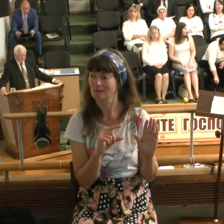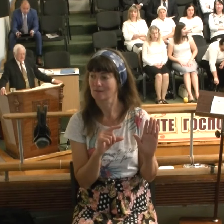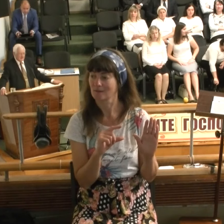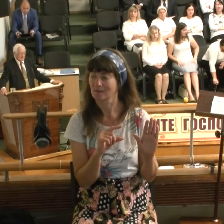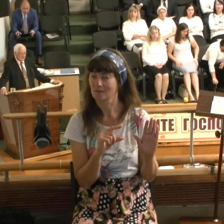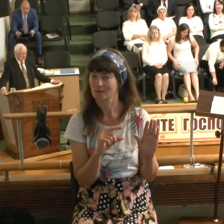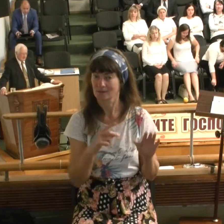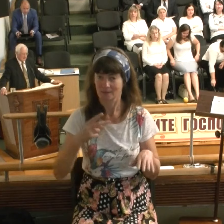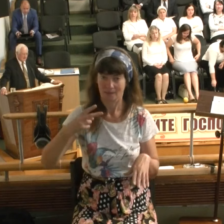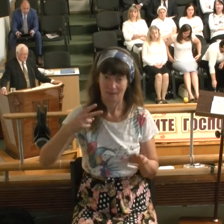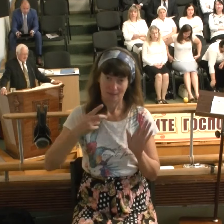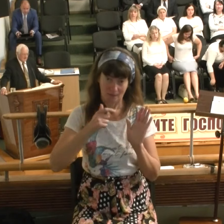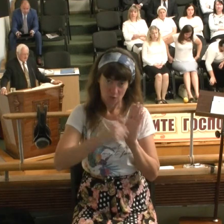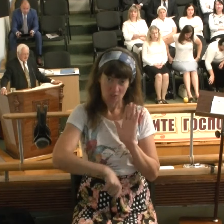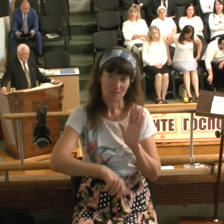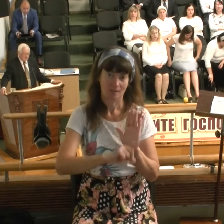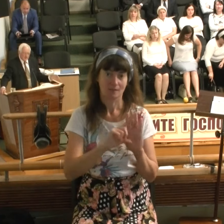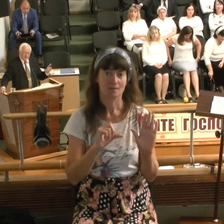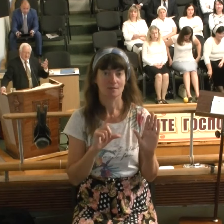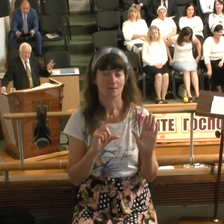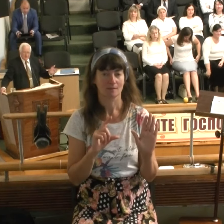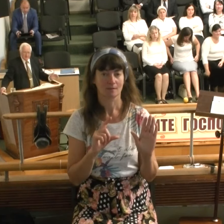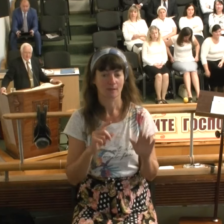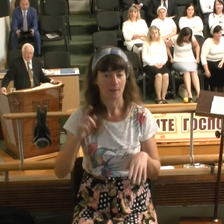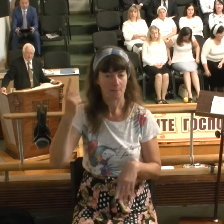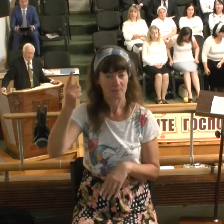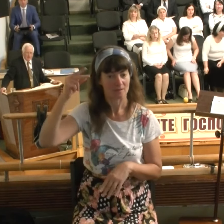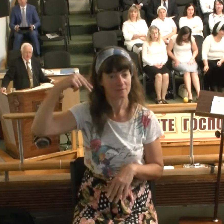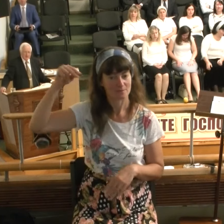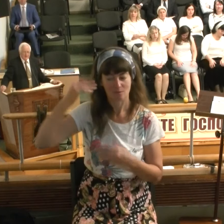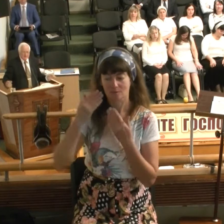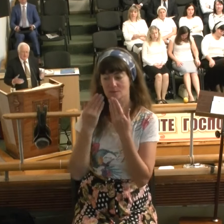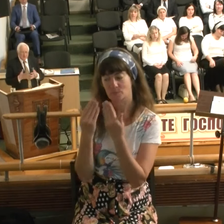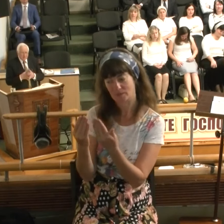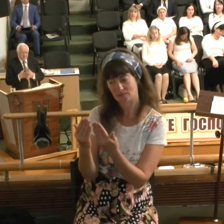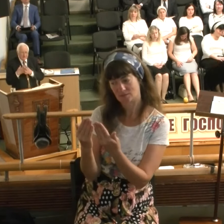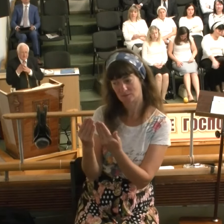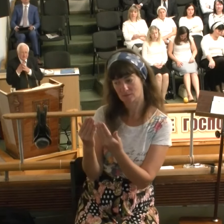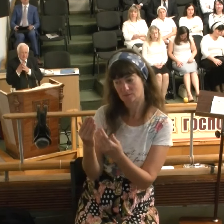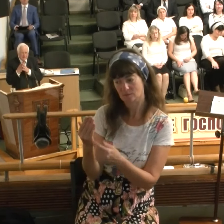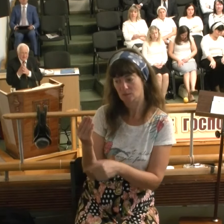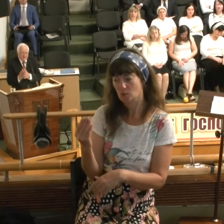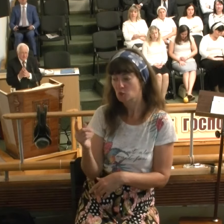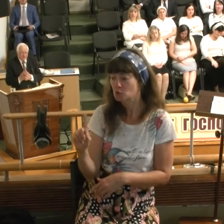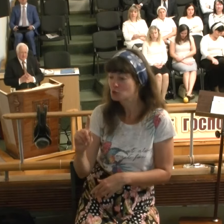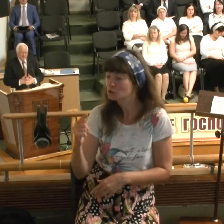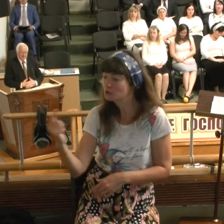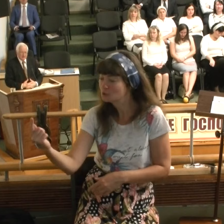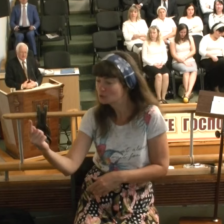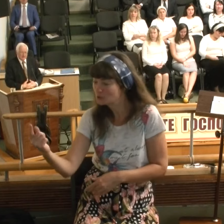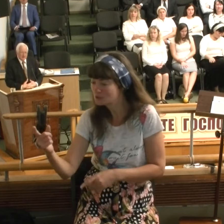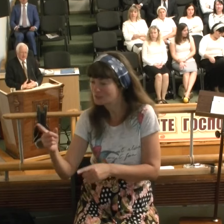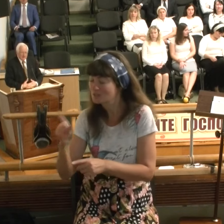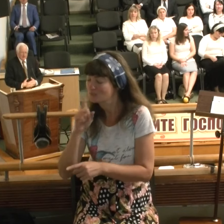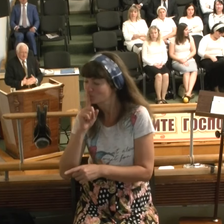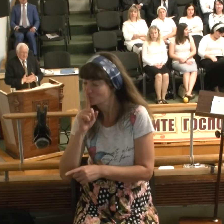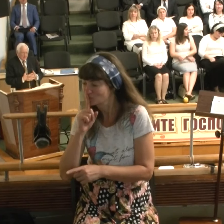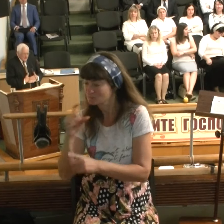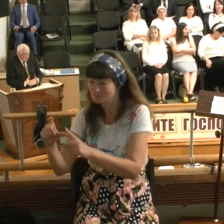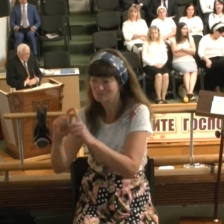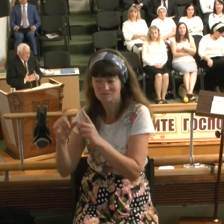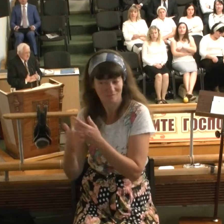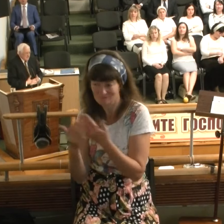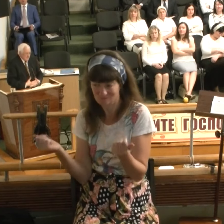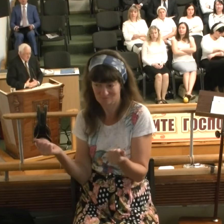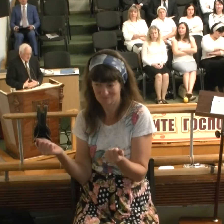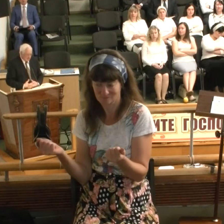на 60 стих. Первосвященник спросил: «Что ты ничего не отвечаешь? Что